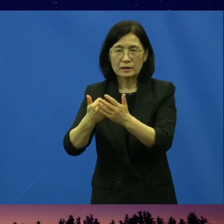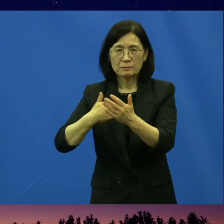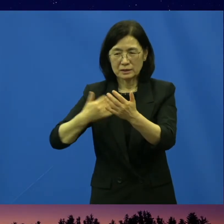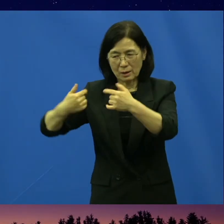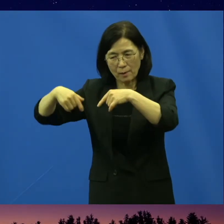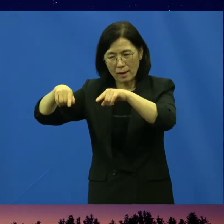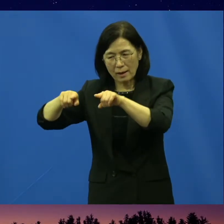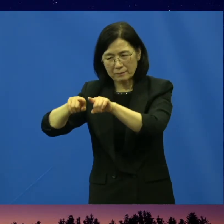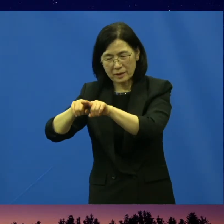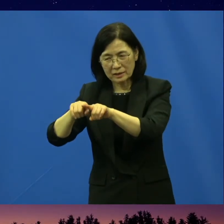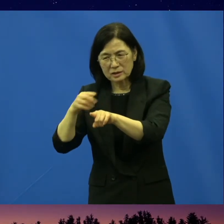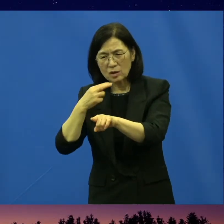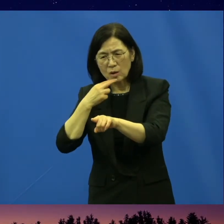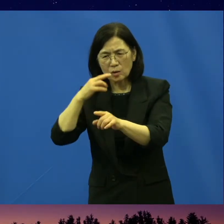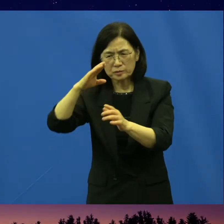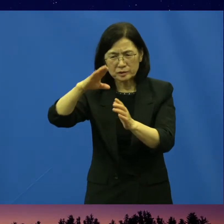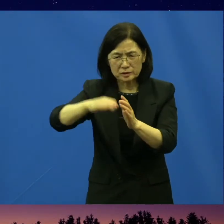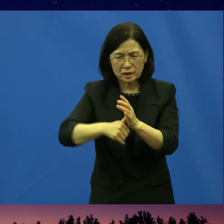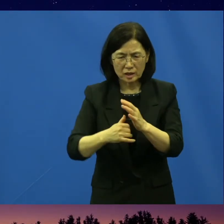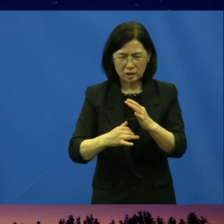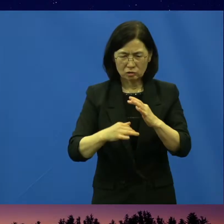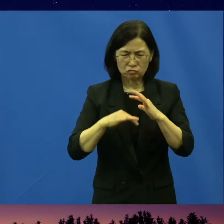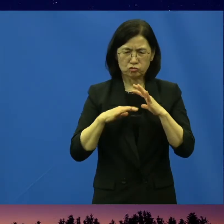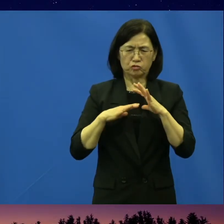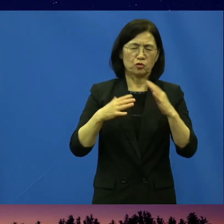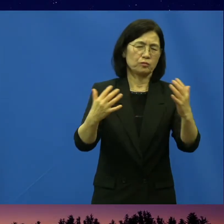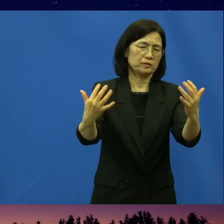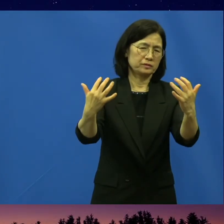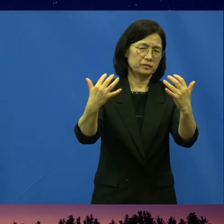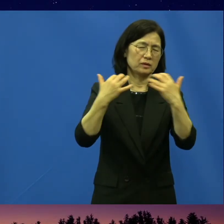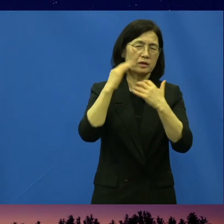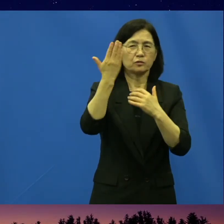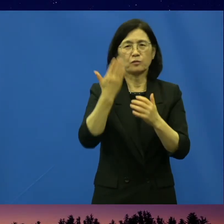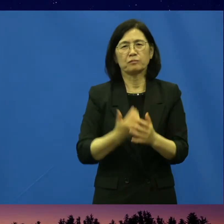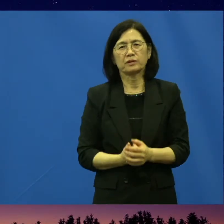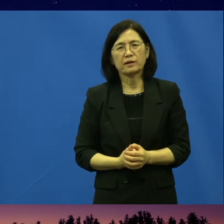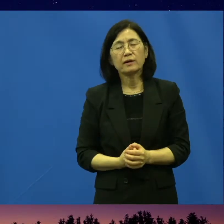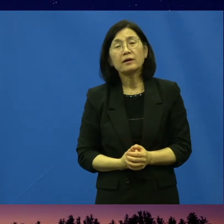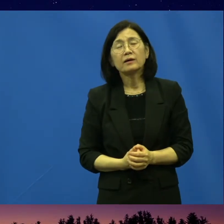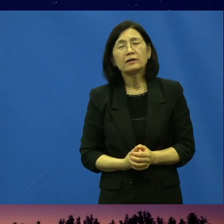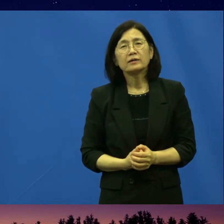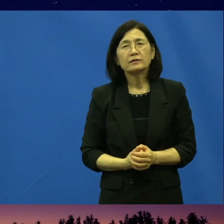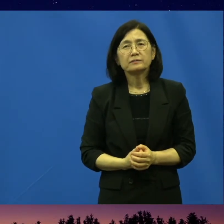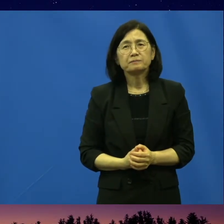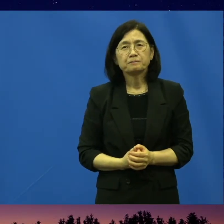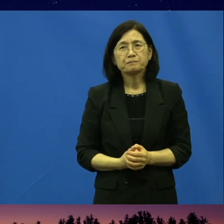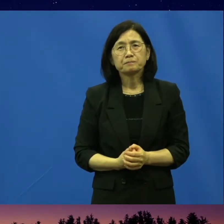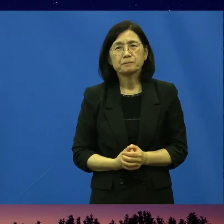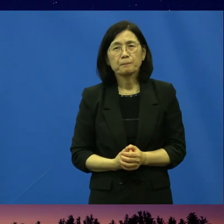엄습합니다. 그리고 그러면 내가 나를 보호하려고 하죠. 그럼 두려워할 수밖에 없고, 그러면 잠을 자지도 못하는